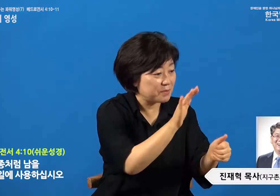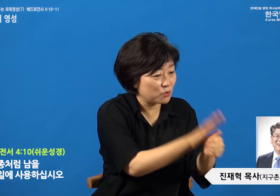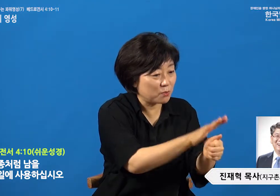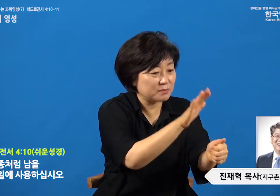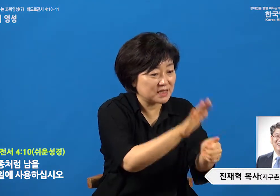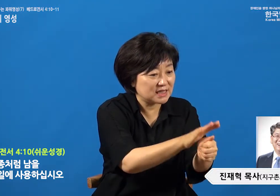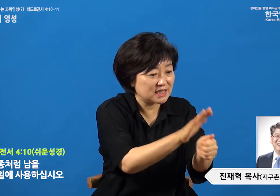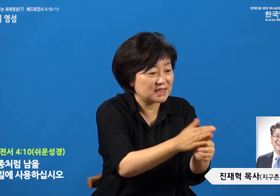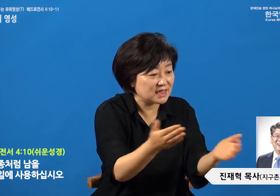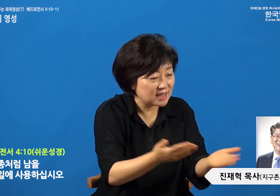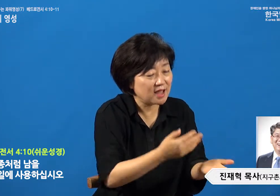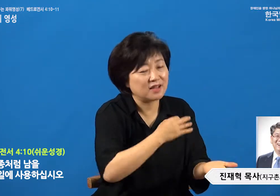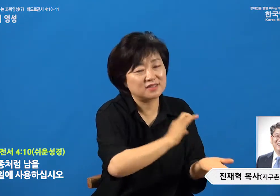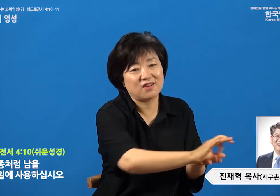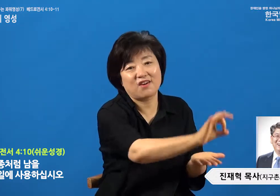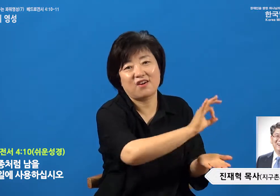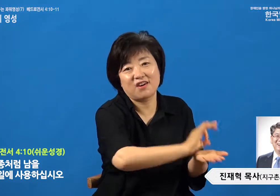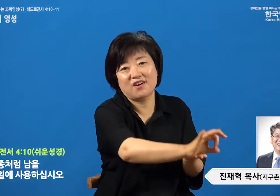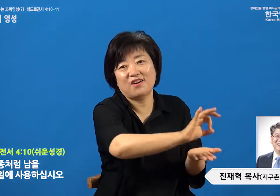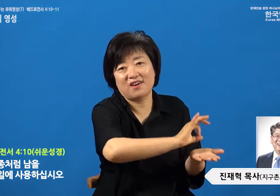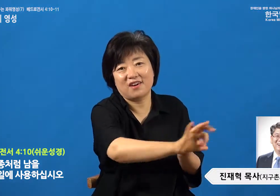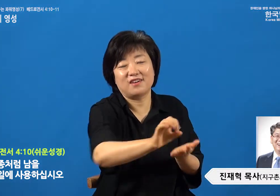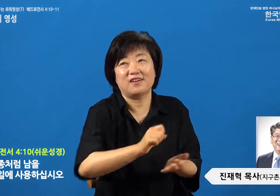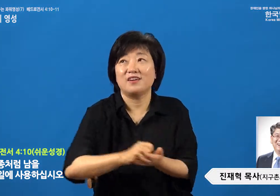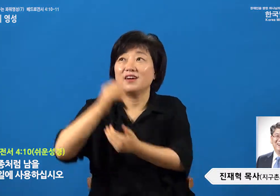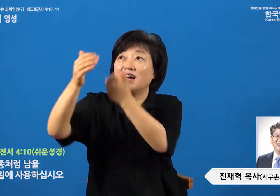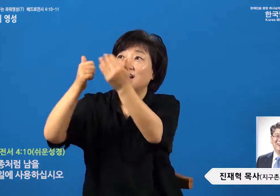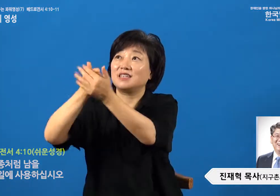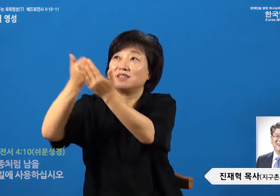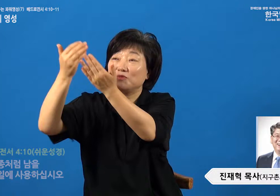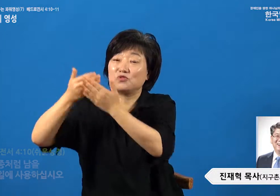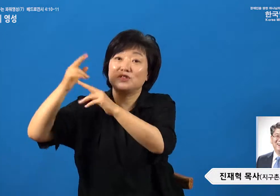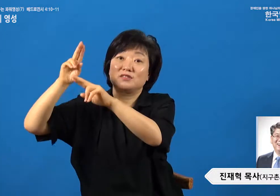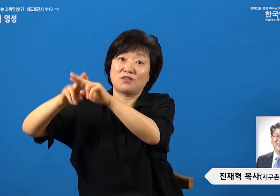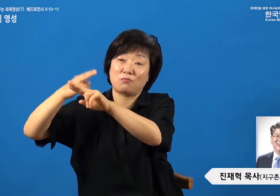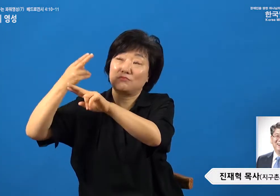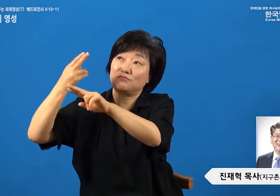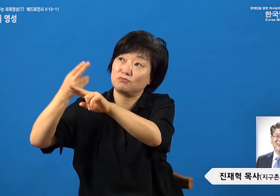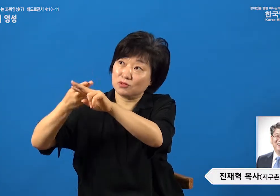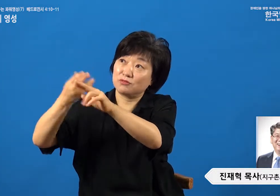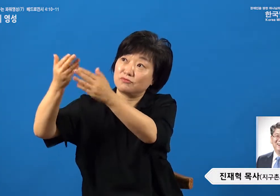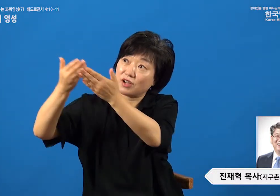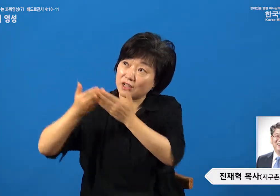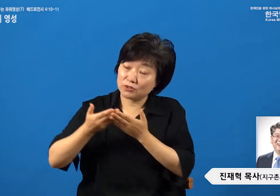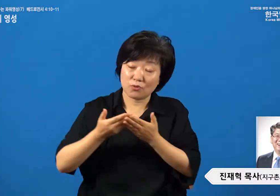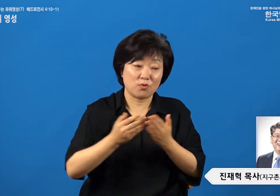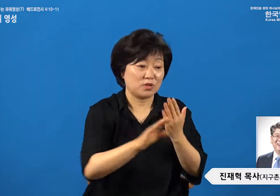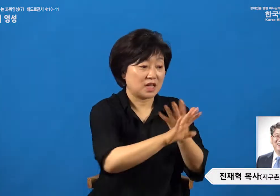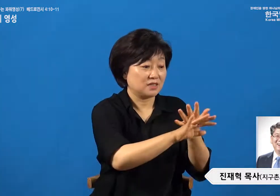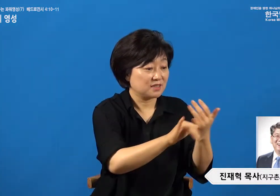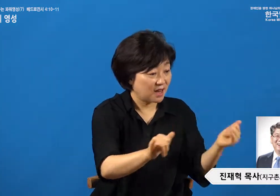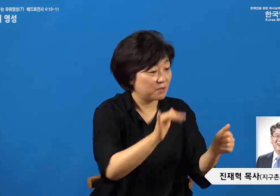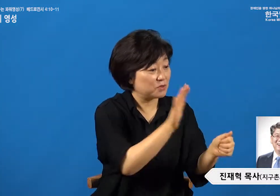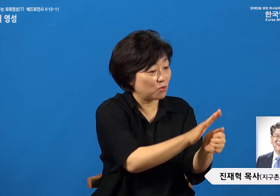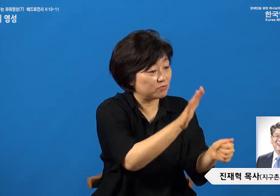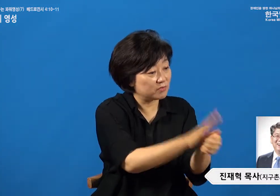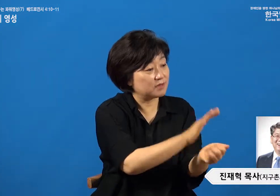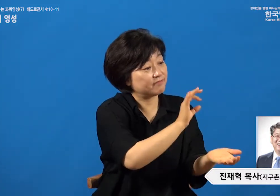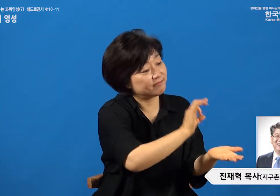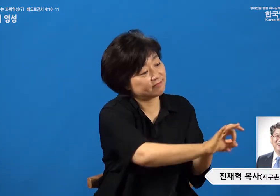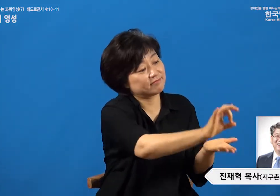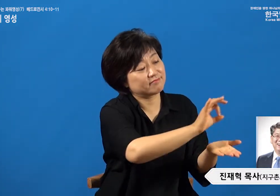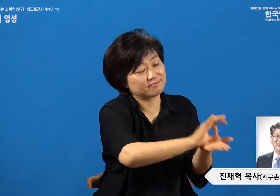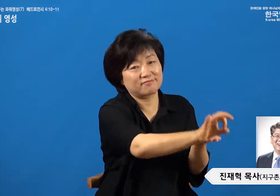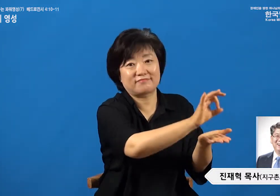일에 사용하십시오. 하나님이 주신 선물, 그것은 바로 남을 돕는